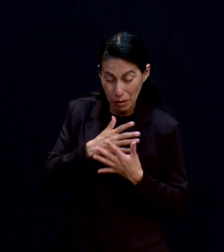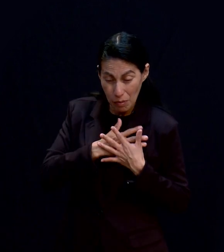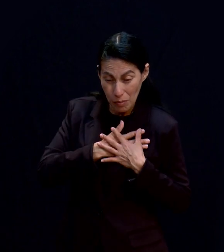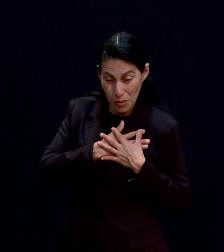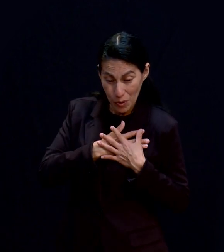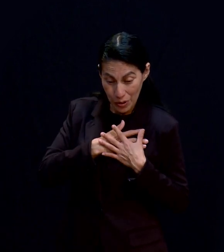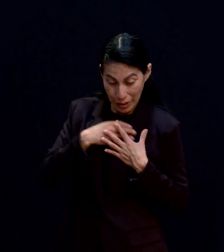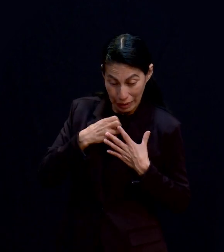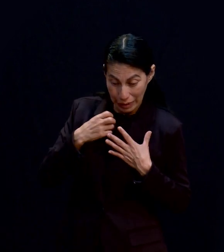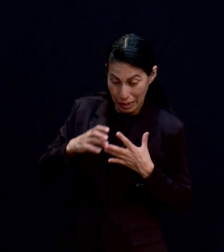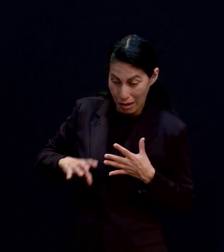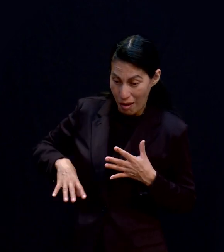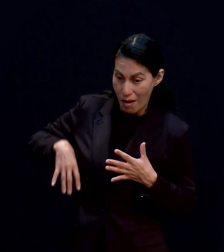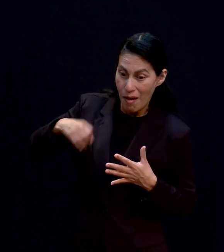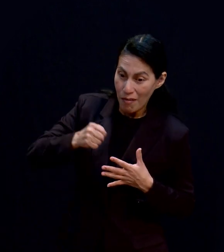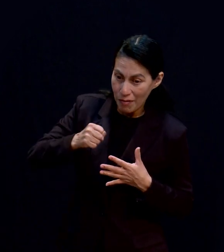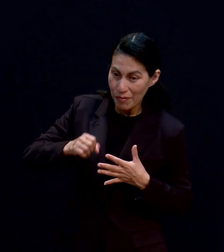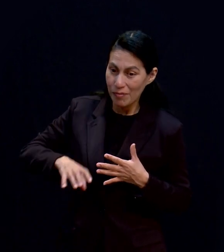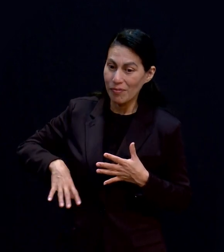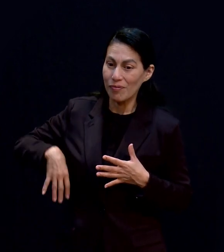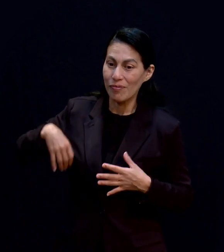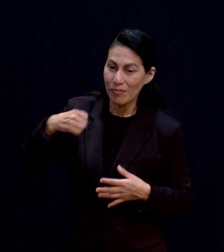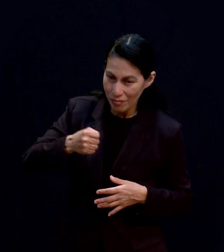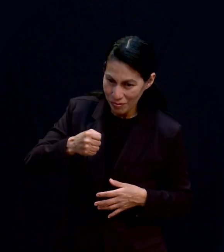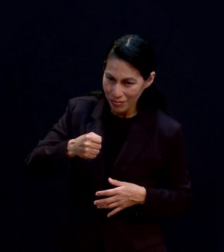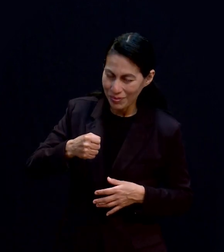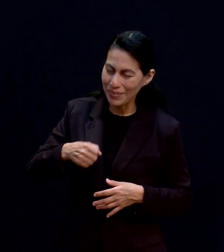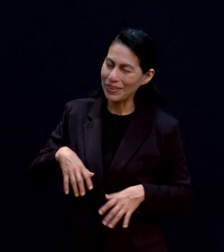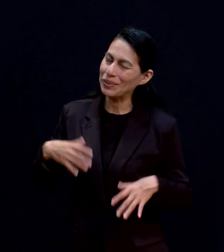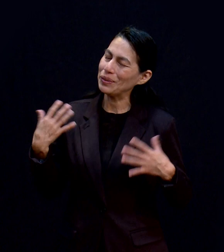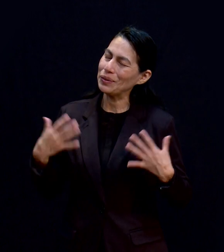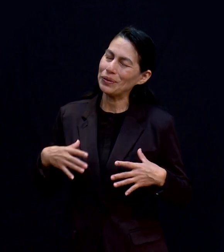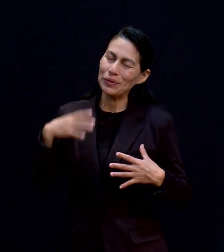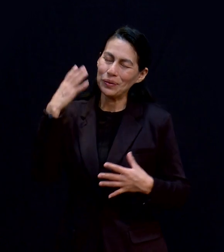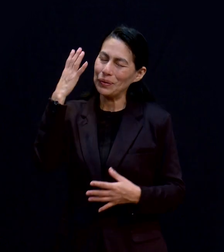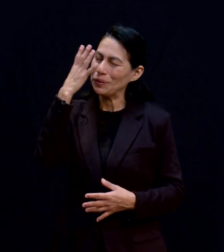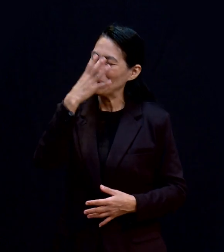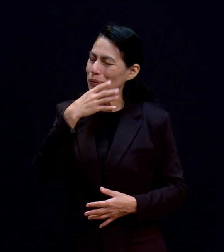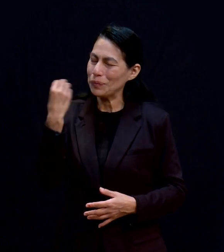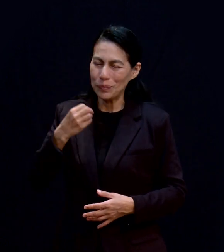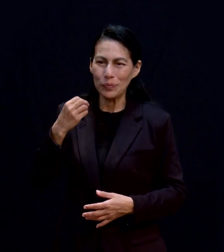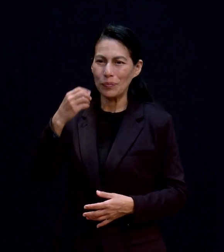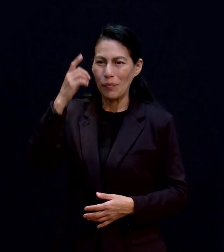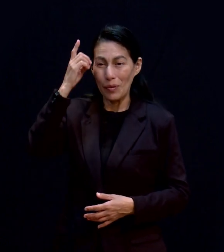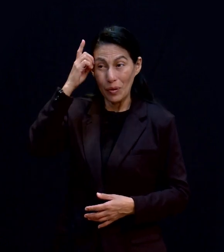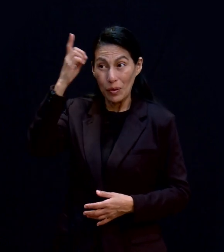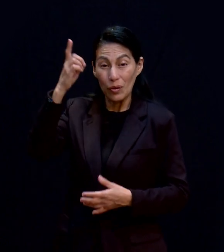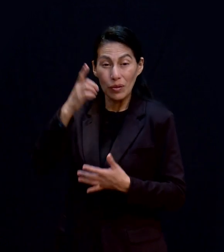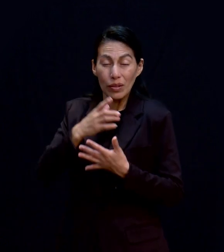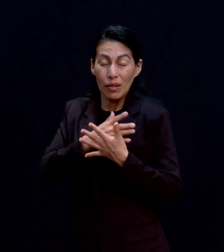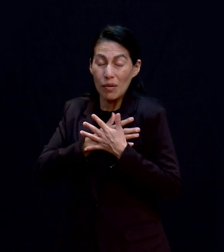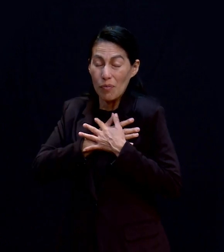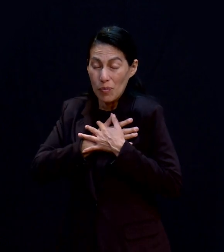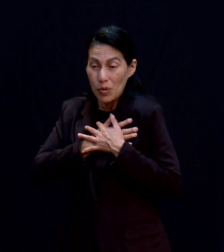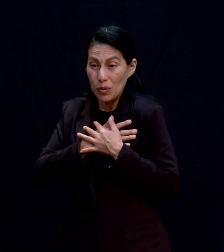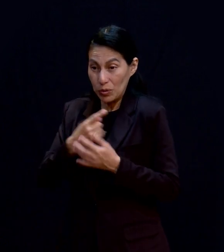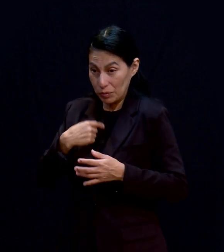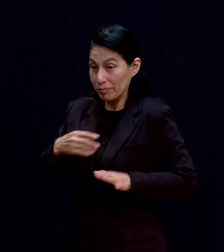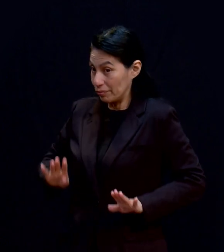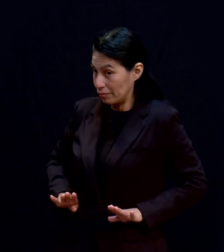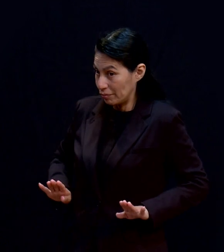fuerza cada día realmente dios es amor no cabe duda no lo